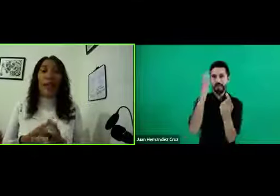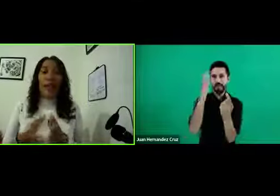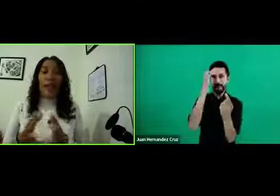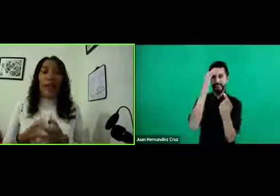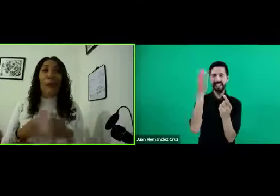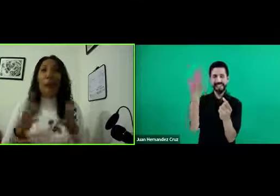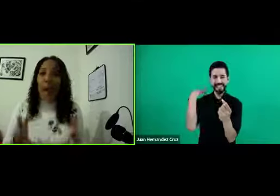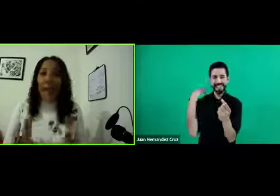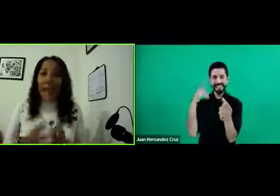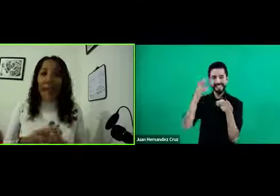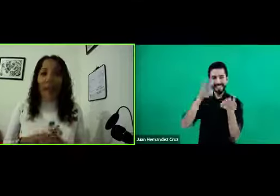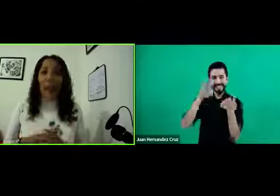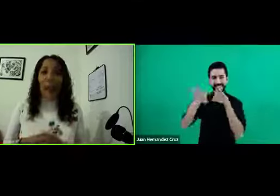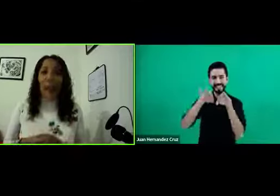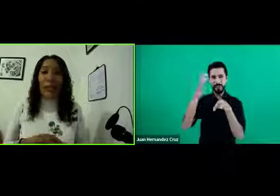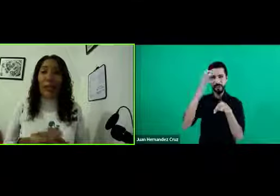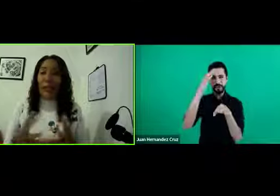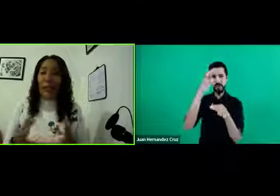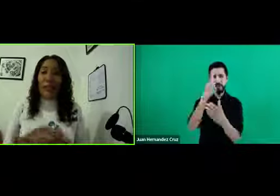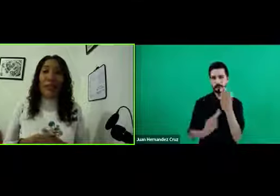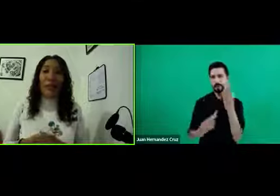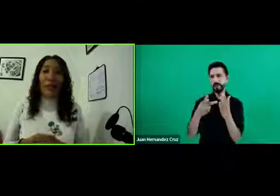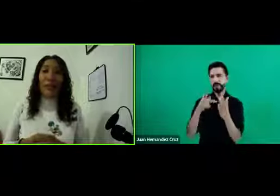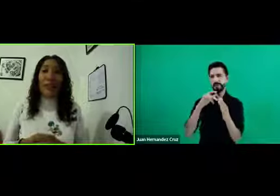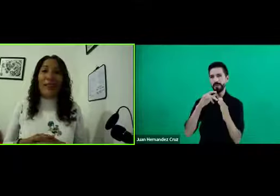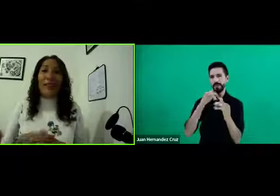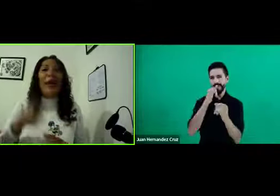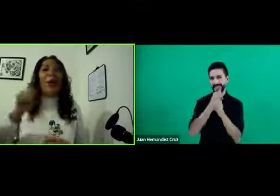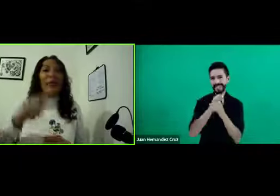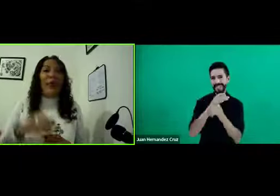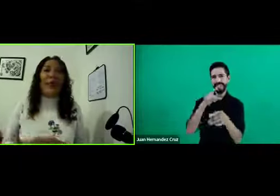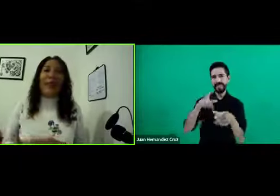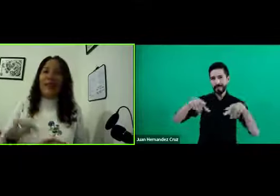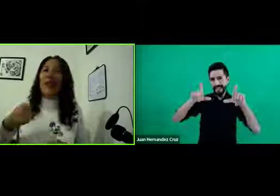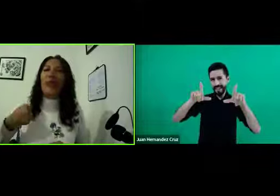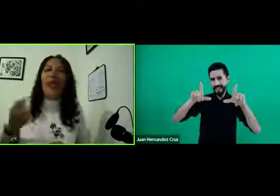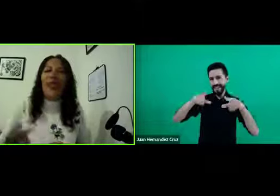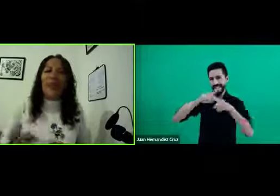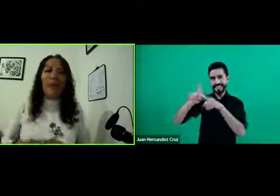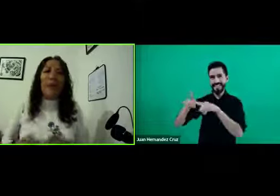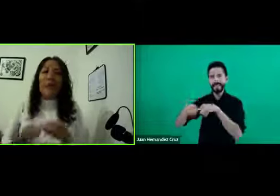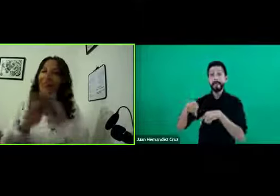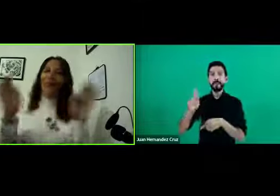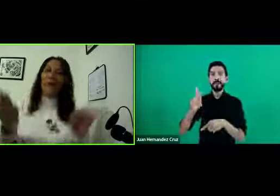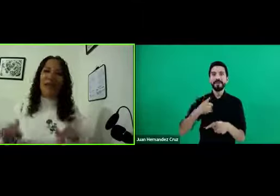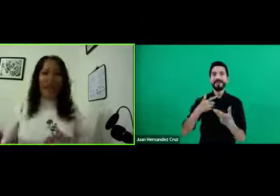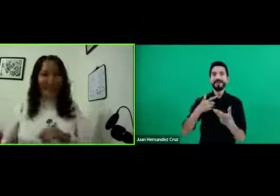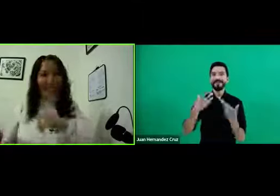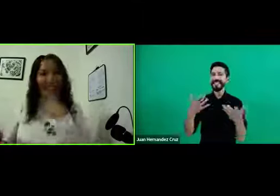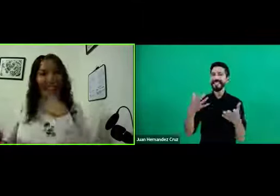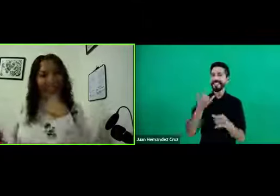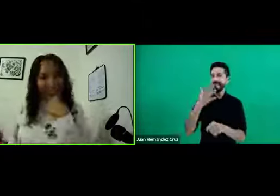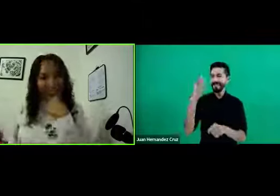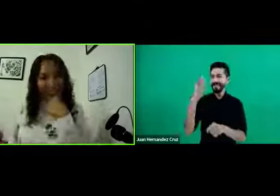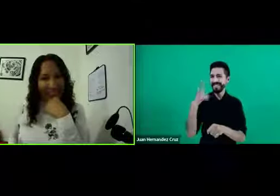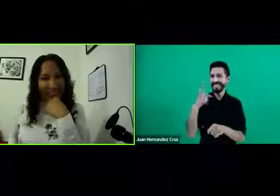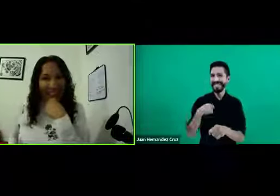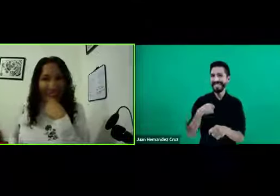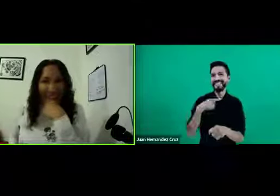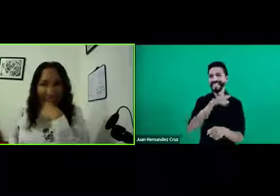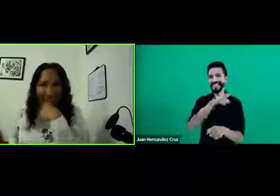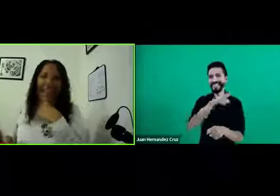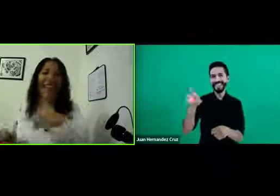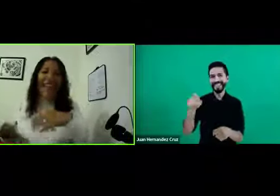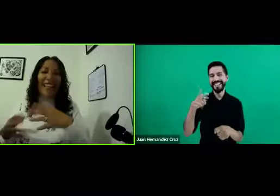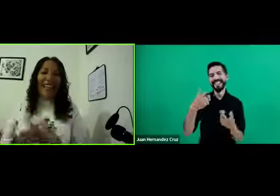trabajo, su página electrónica, todas estas cosas que hacía, pero ¿qué crees? Yo soy una tramposa y Juan no sabe nada de